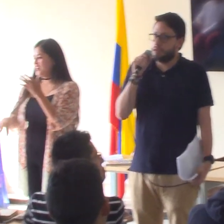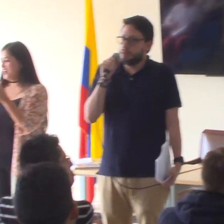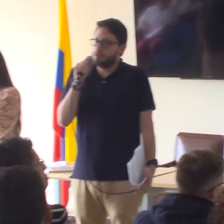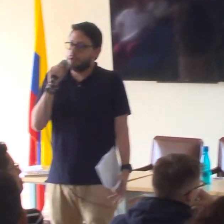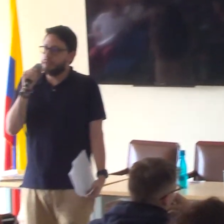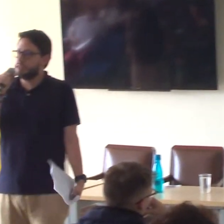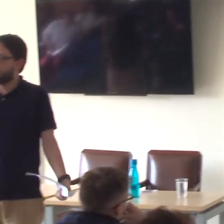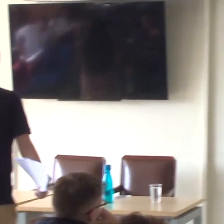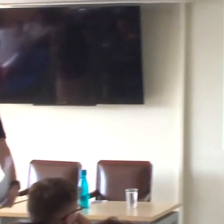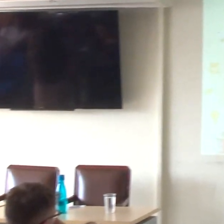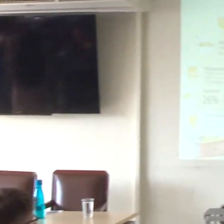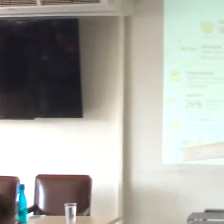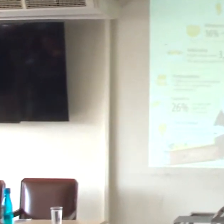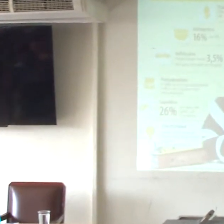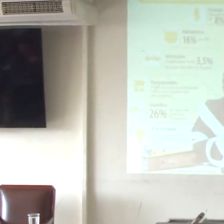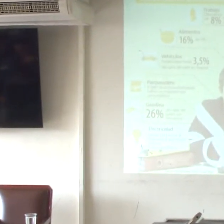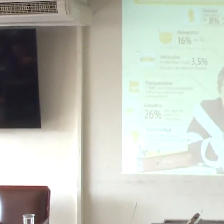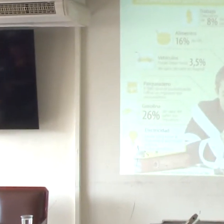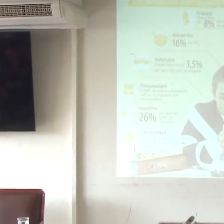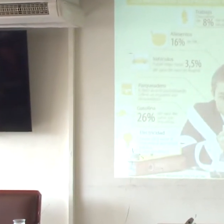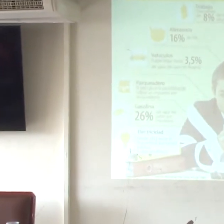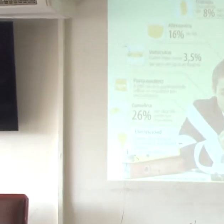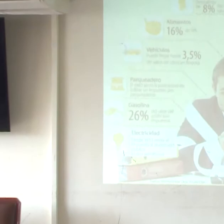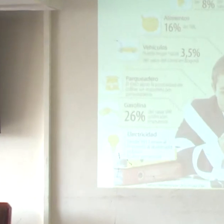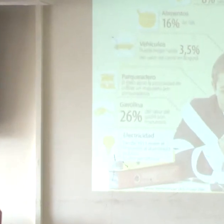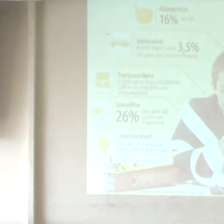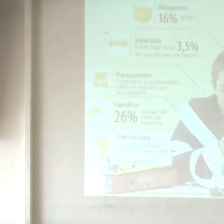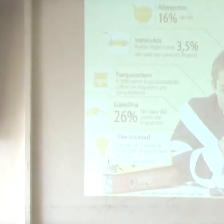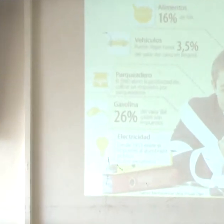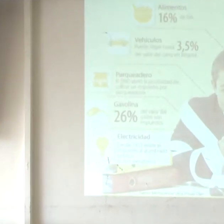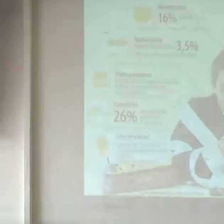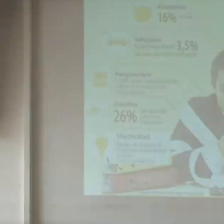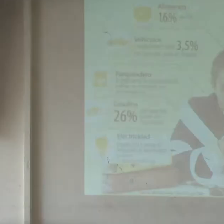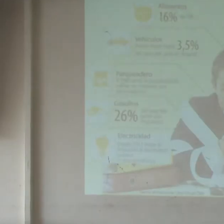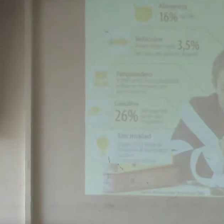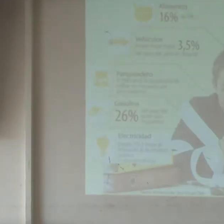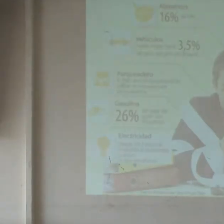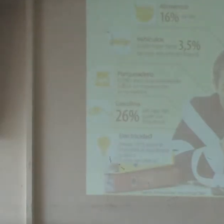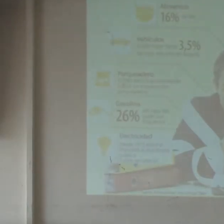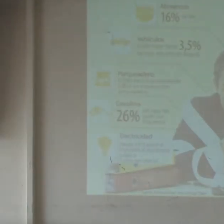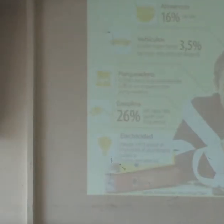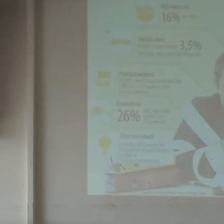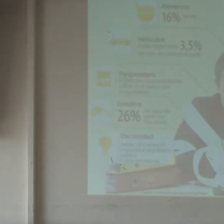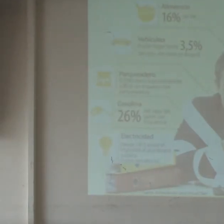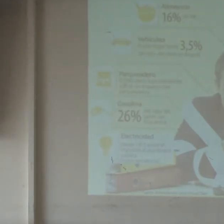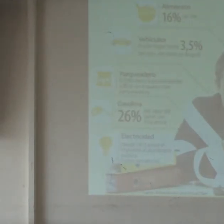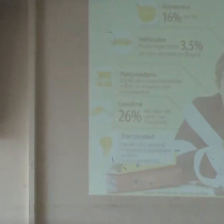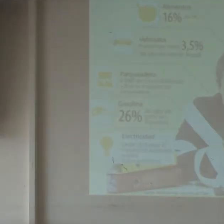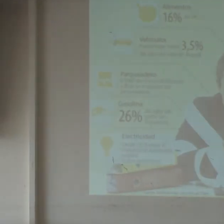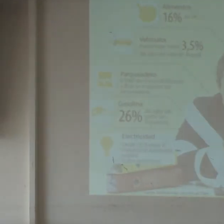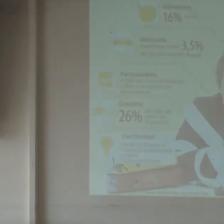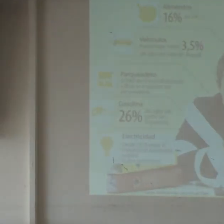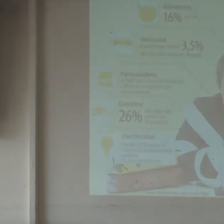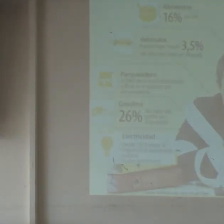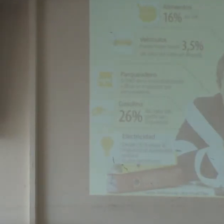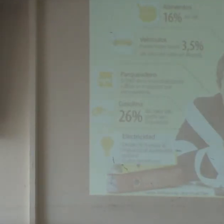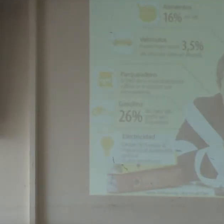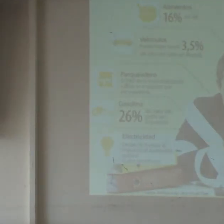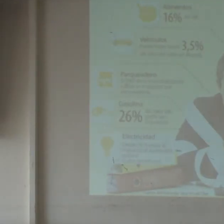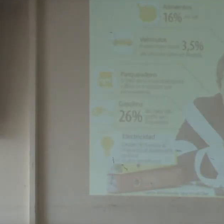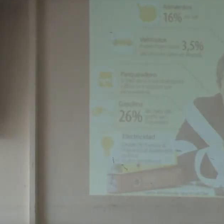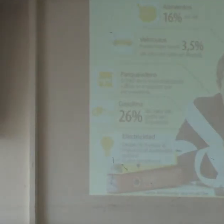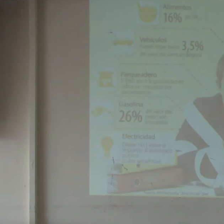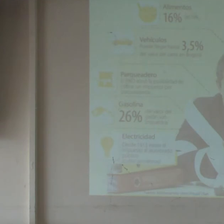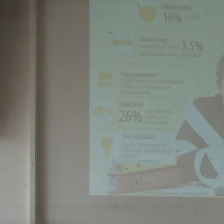estoy devengando mensualmente o en un ciclo anual entonces más bien podemos hablar de la cuestión ambiental en